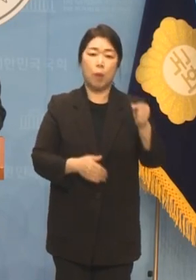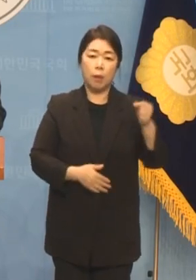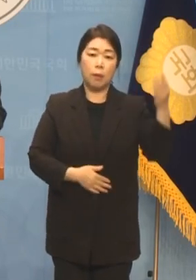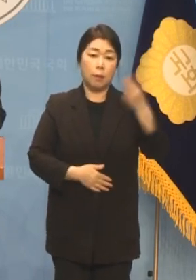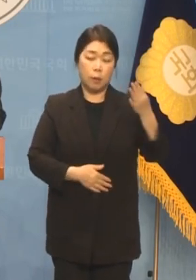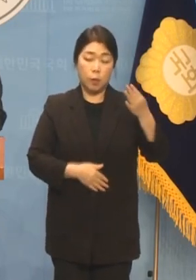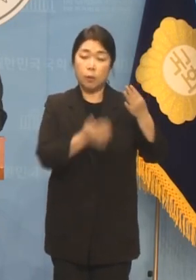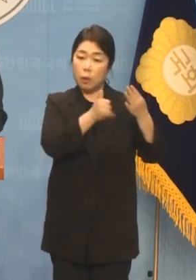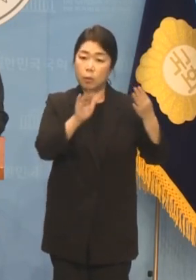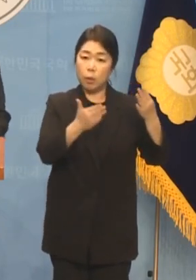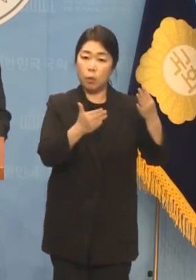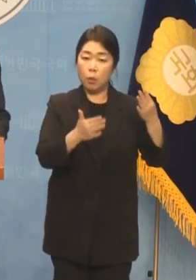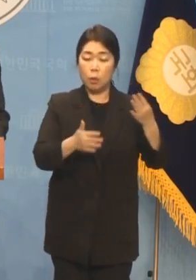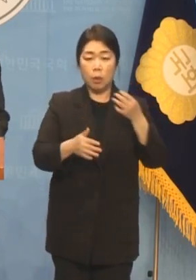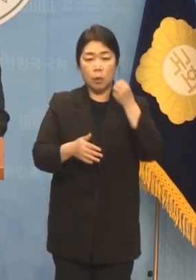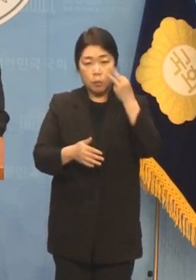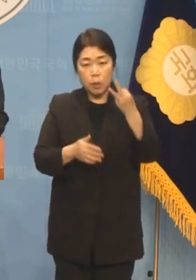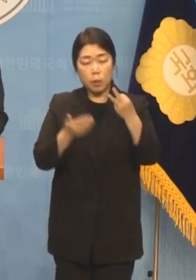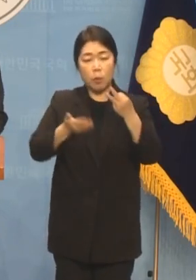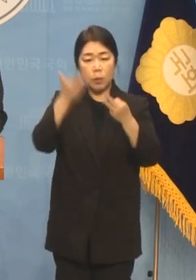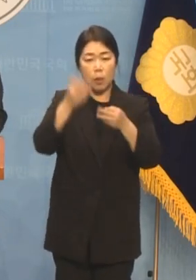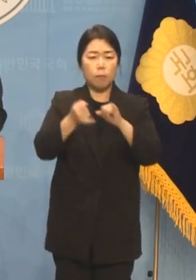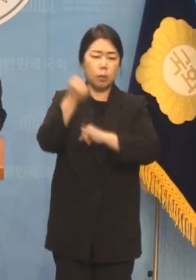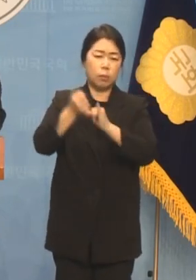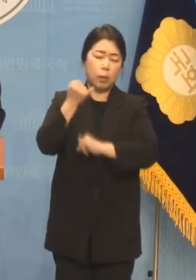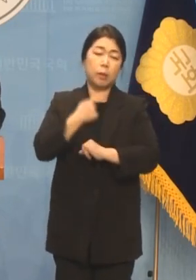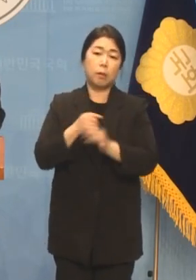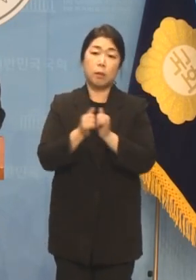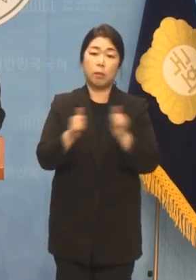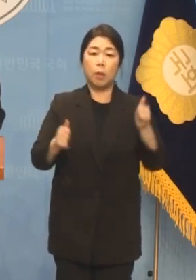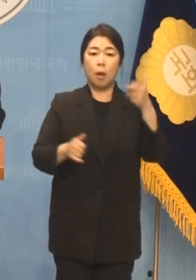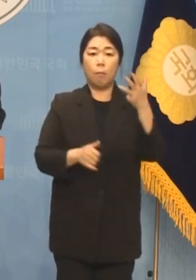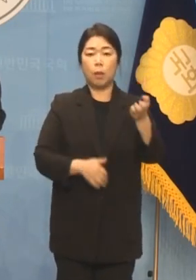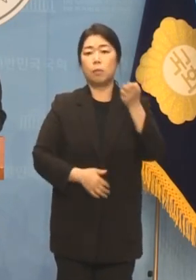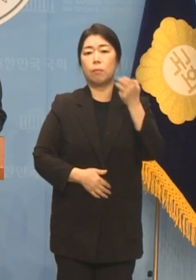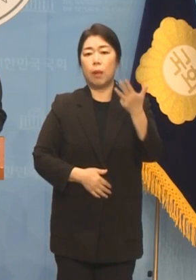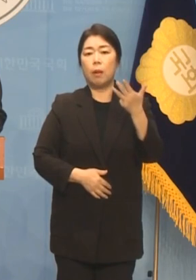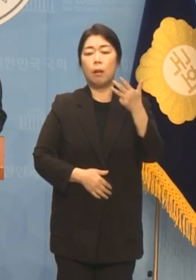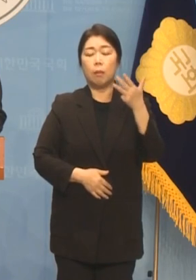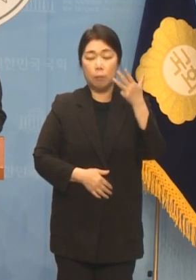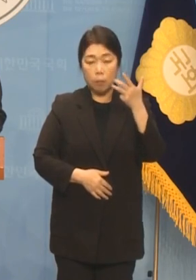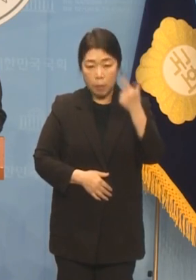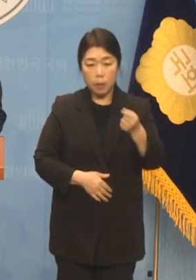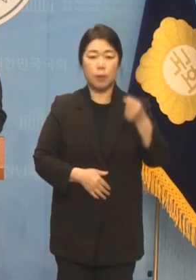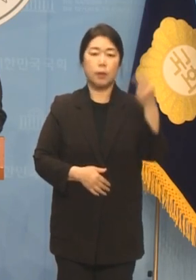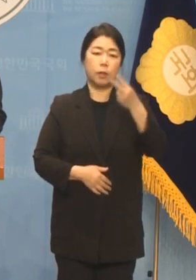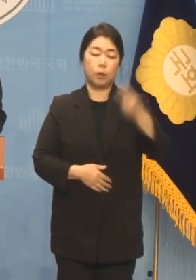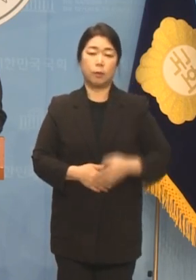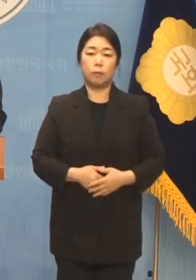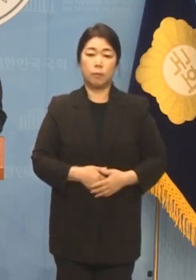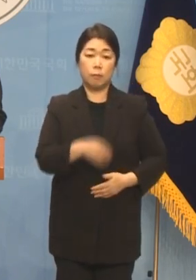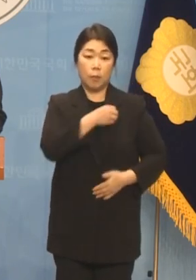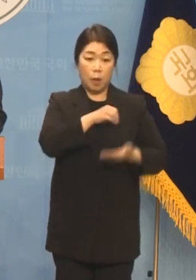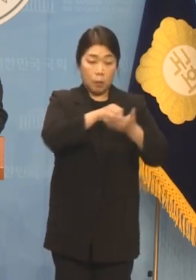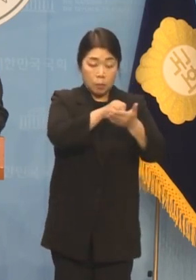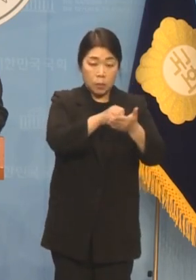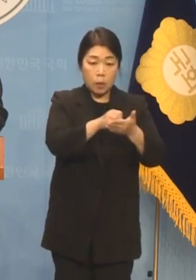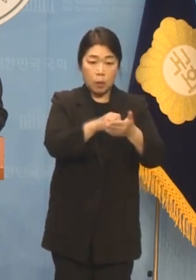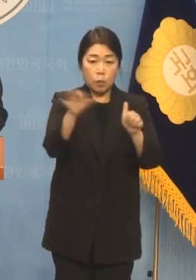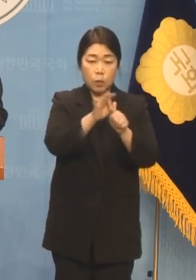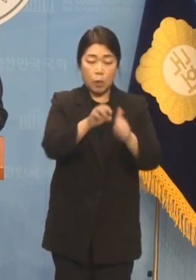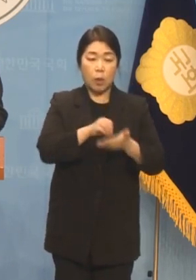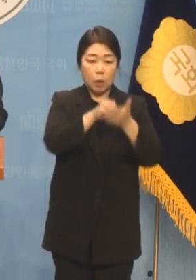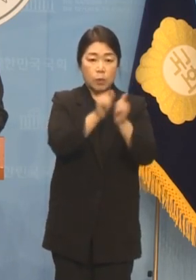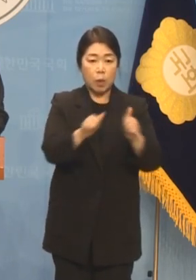4천 명이고 13개월 이상 장기 체납자는 88만 2천 명이었습니다. 가입자의 약